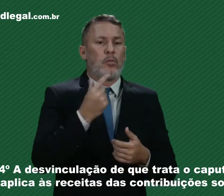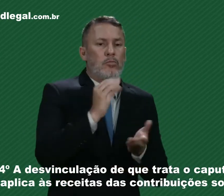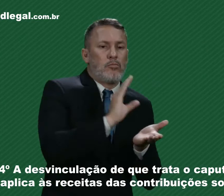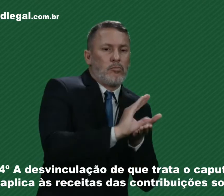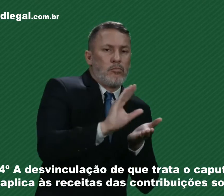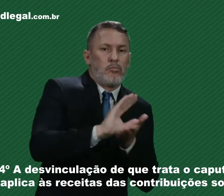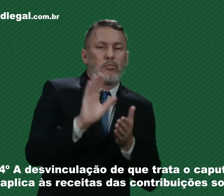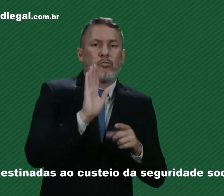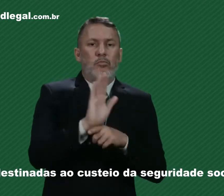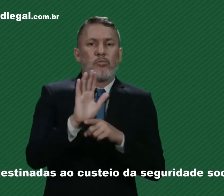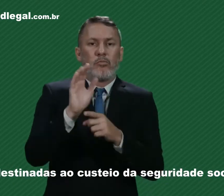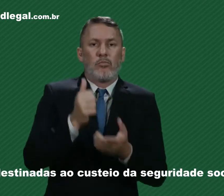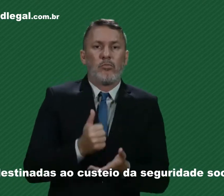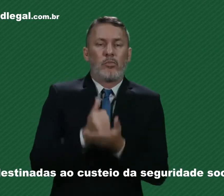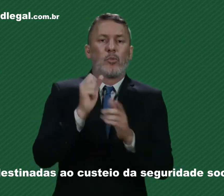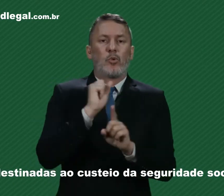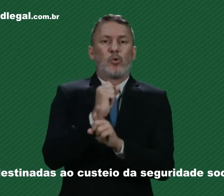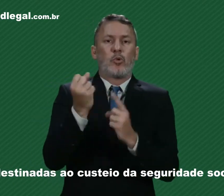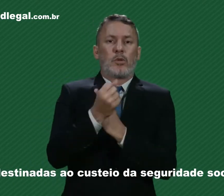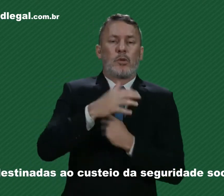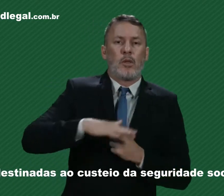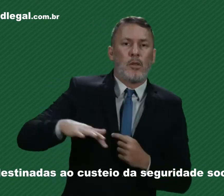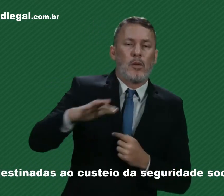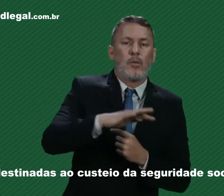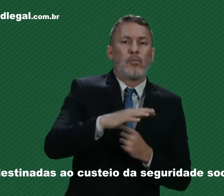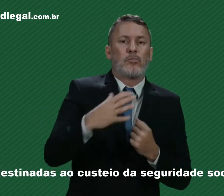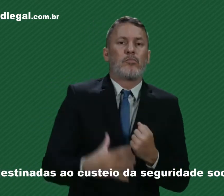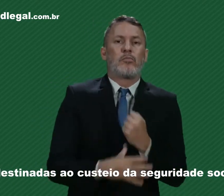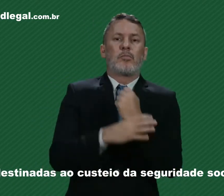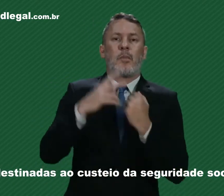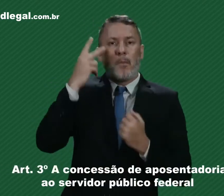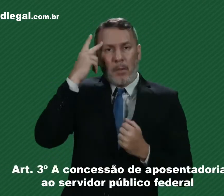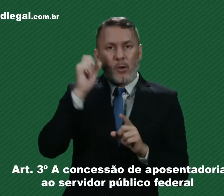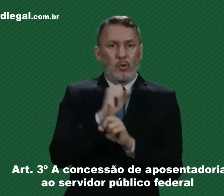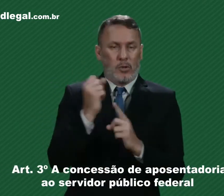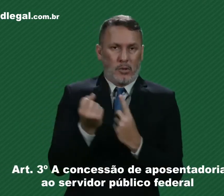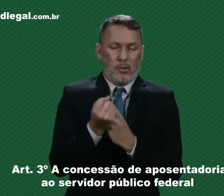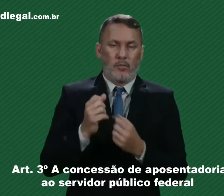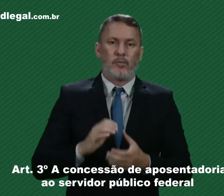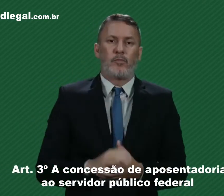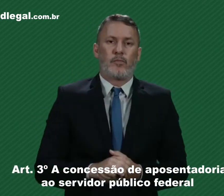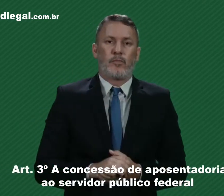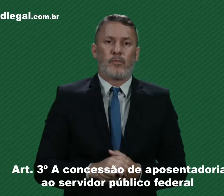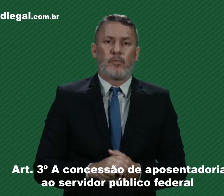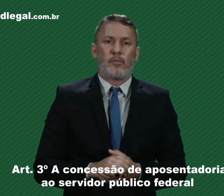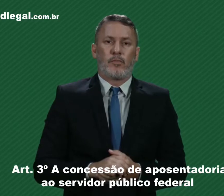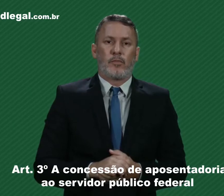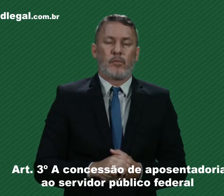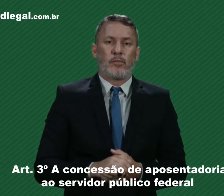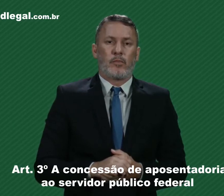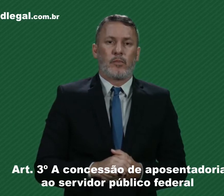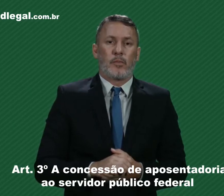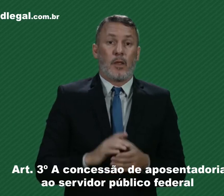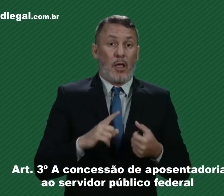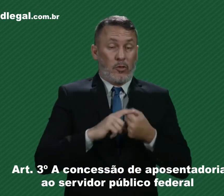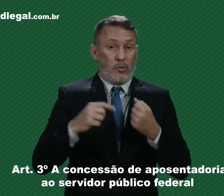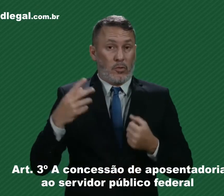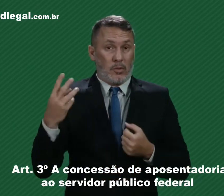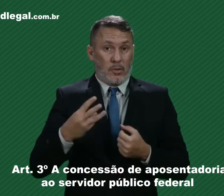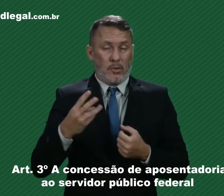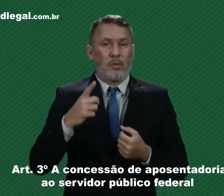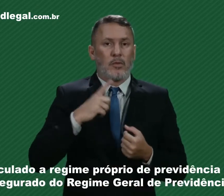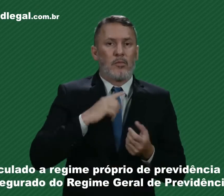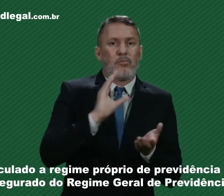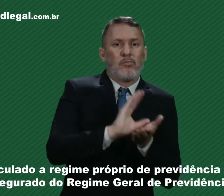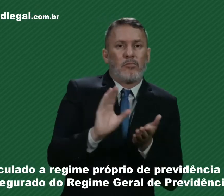das contribuições sociais destinadas ao custeio da Seguridade Social. Artigo 3º. A concessão de aposentadoria ao servidor